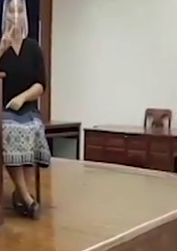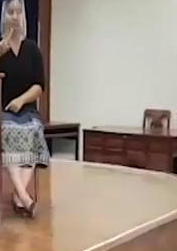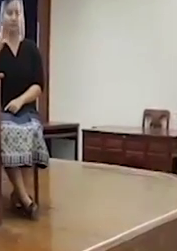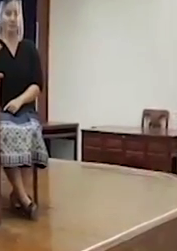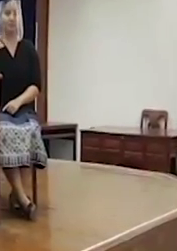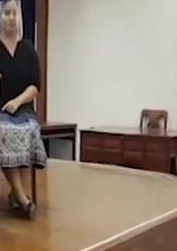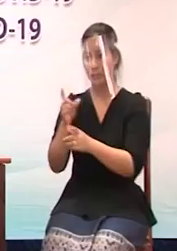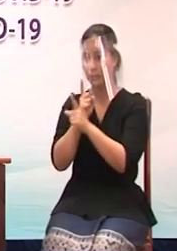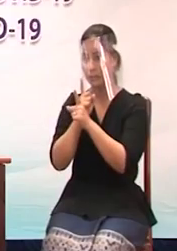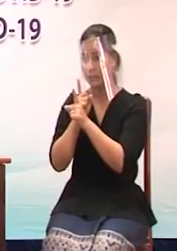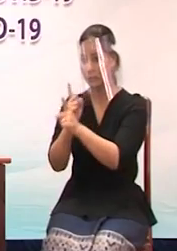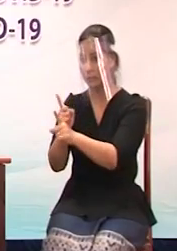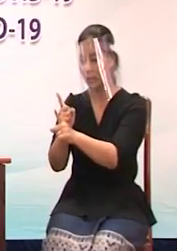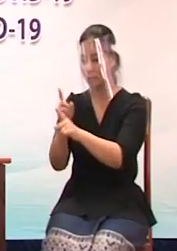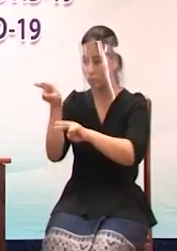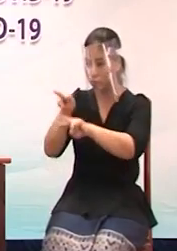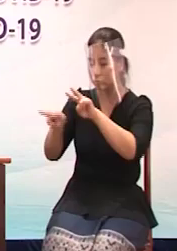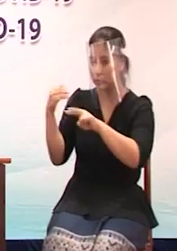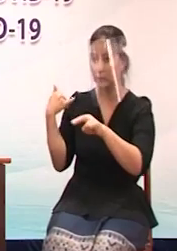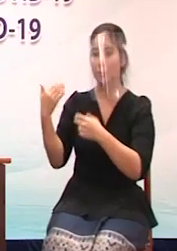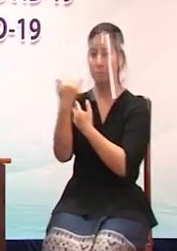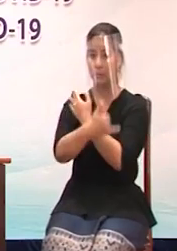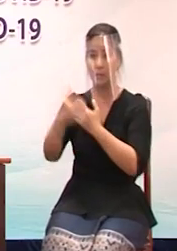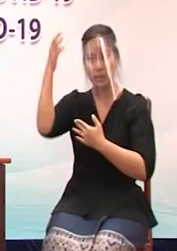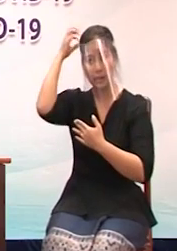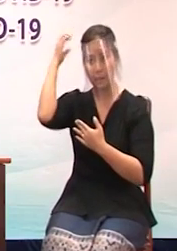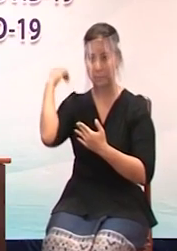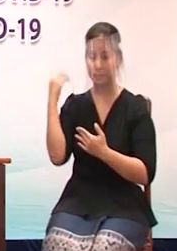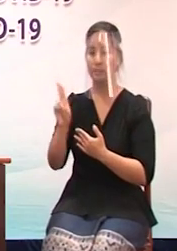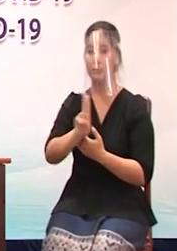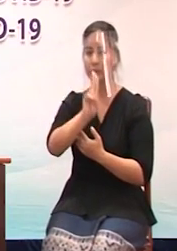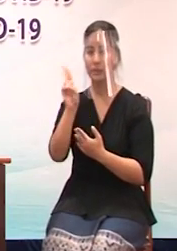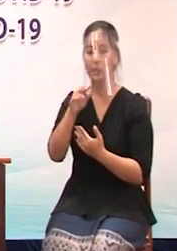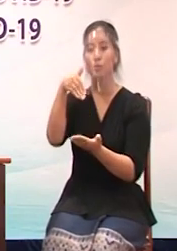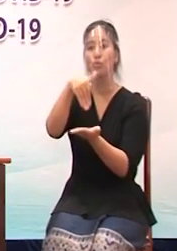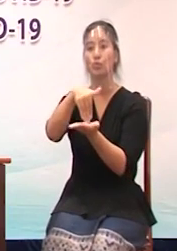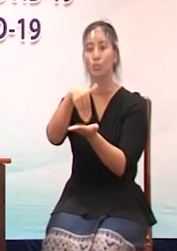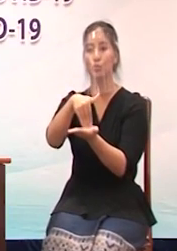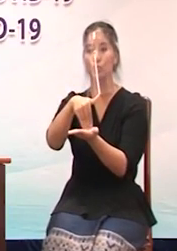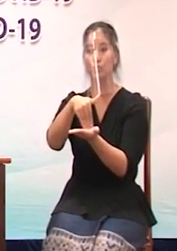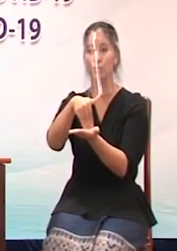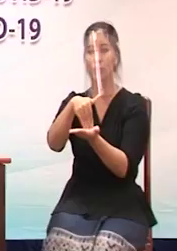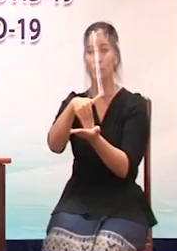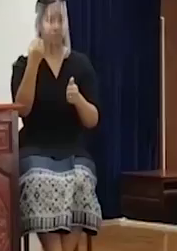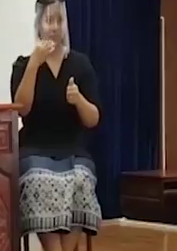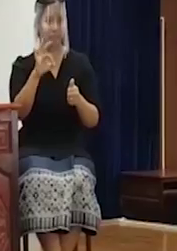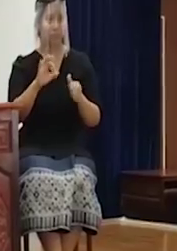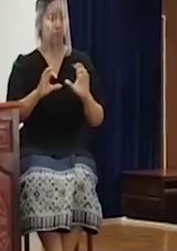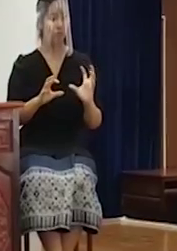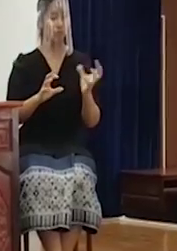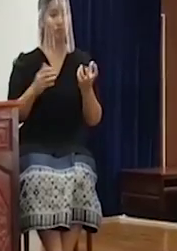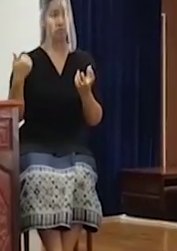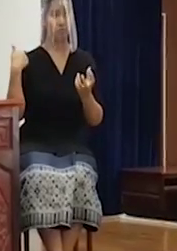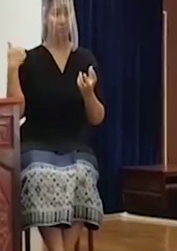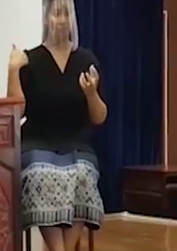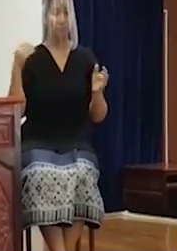1คนซึ่งเป็นแรงงานลาวมาจากประเทศไทยกวดพบอยู่ศูนย์จำกัดบริเวณเหตุให้ตัวเลขผู้ติดเชื้อทั่วประเทศเพิ่มขึ้นเ